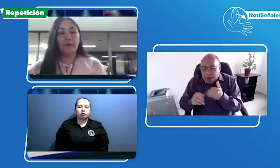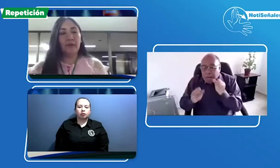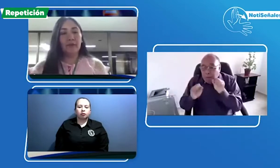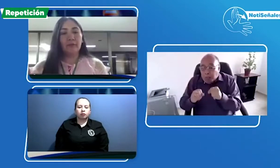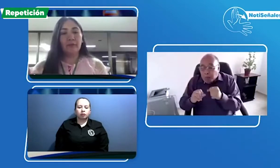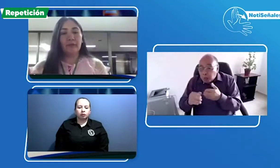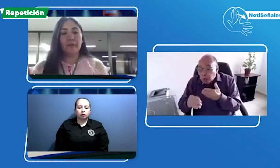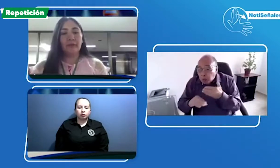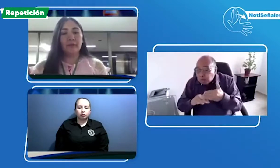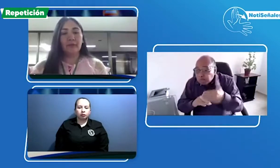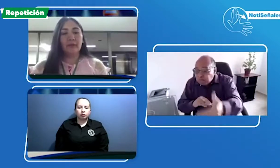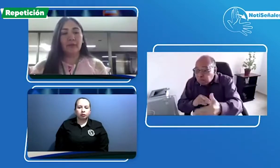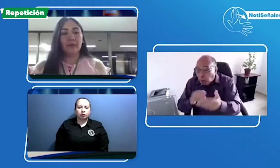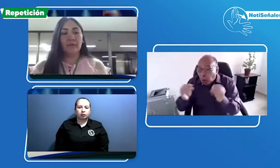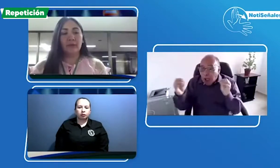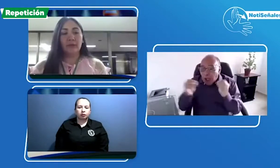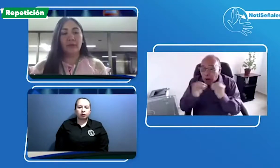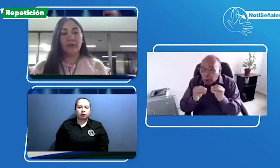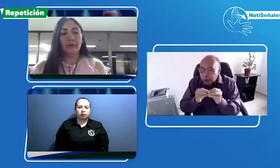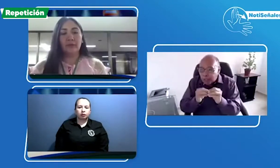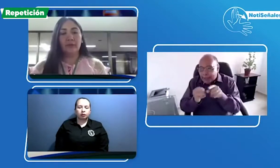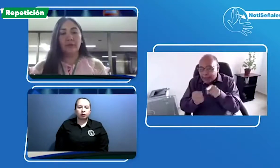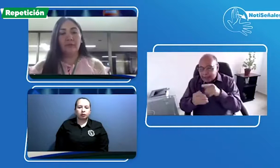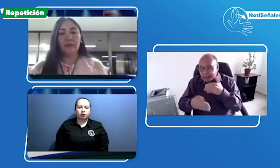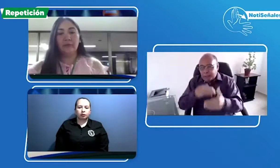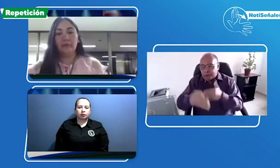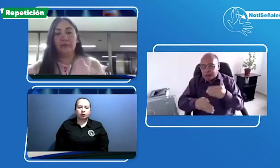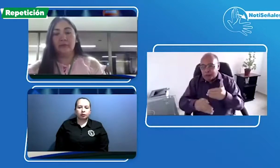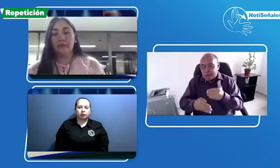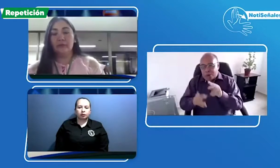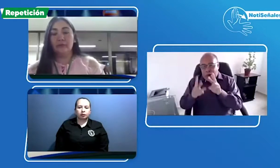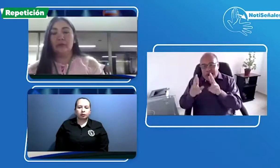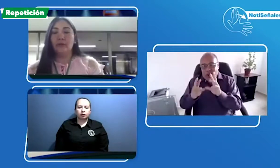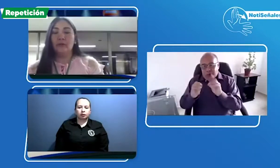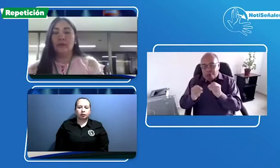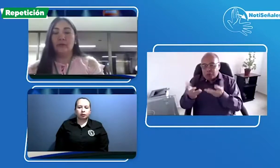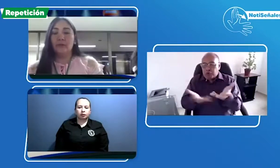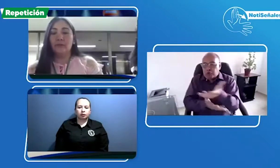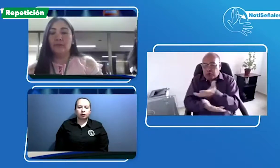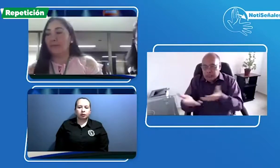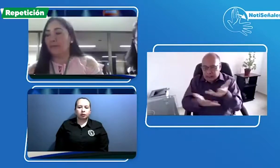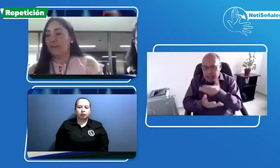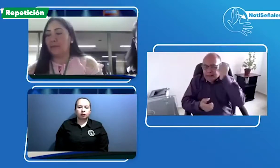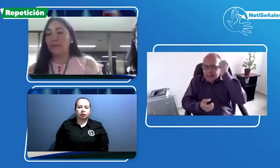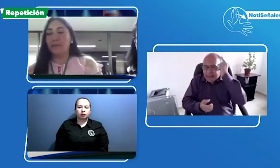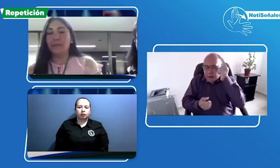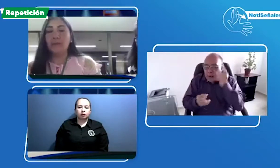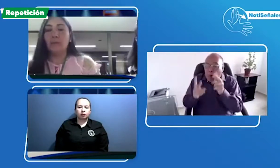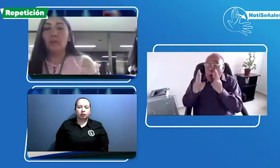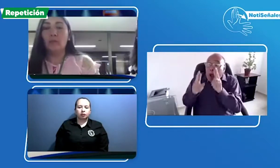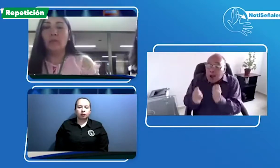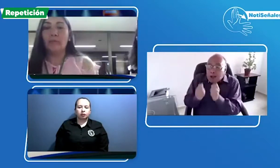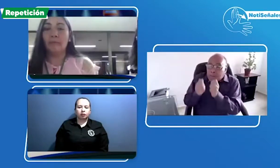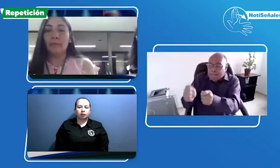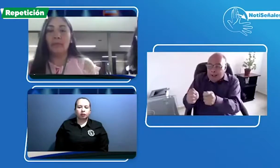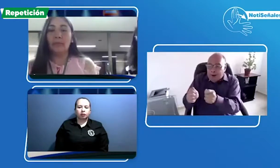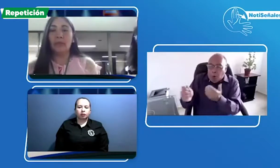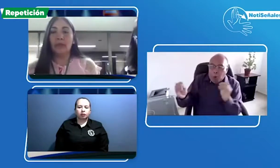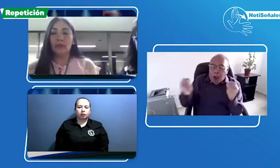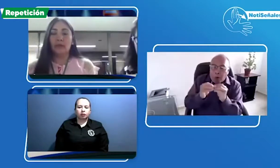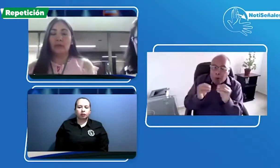lingüístico. Y encargárselo a otra persona externa a la comunidad pues iría como en contravía de eso. El consejo que nosotros